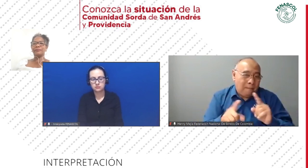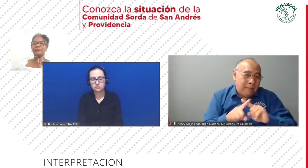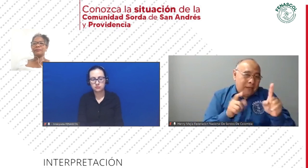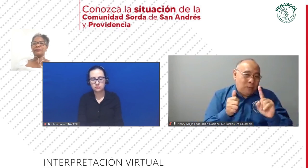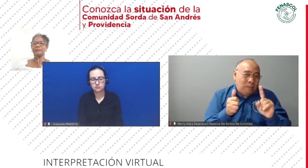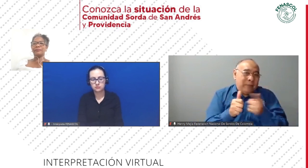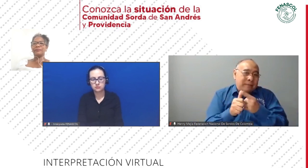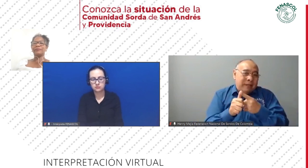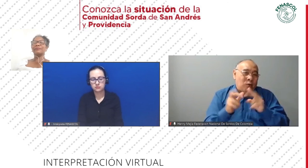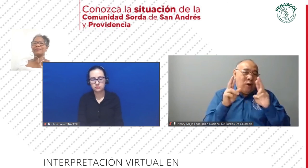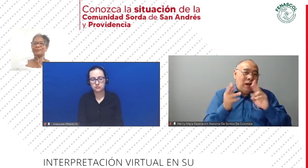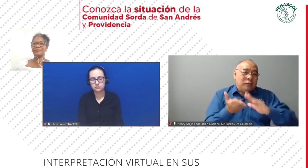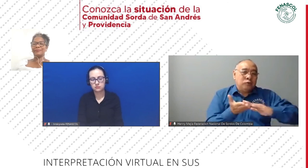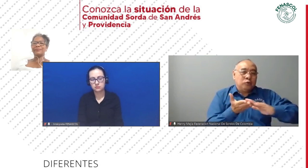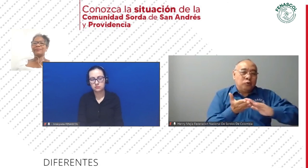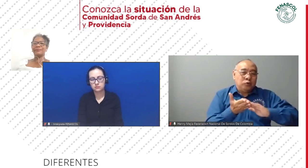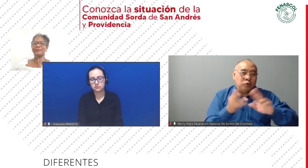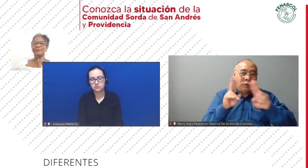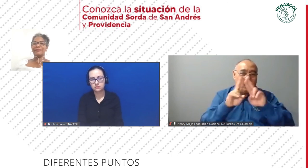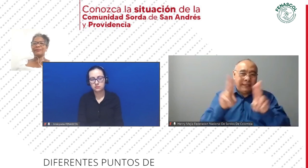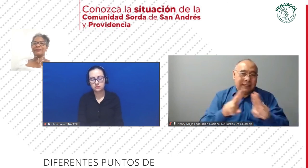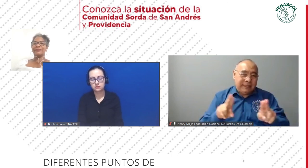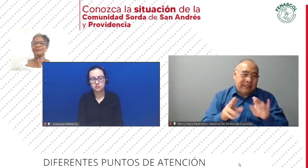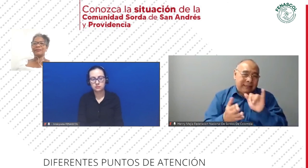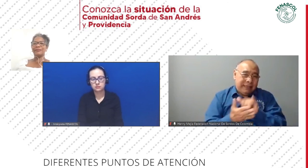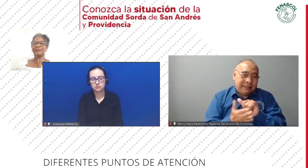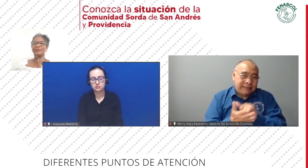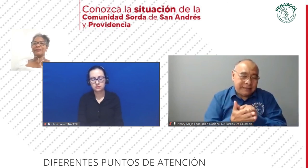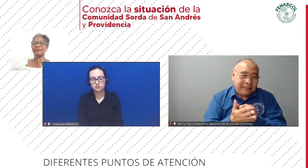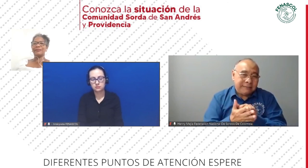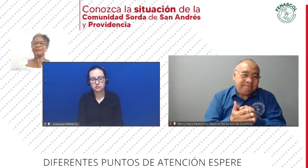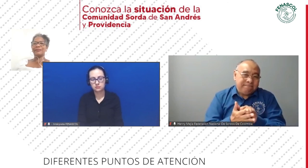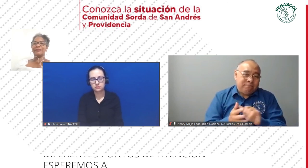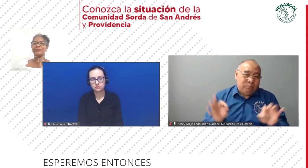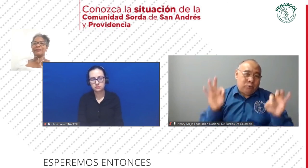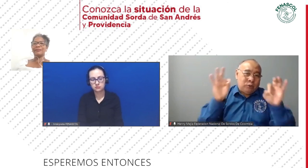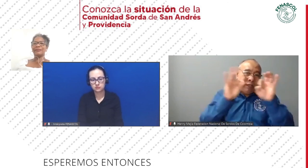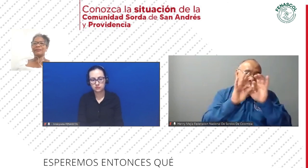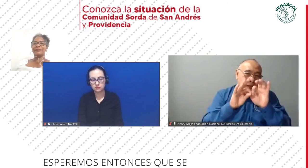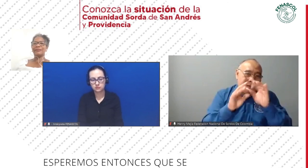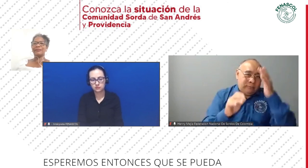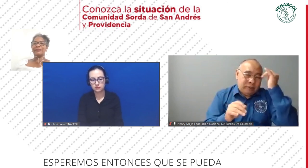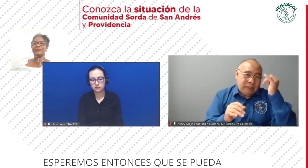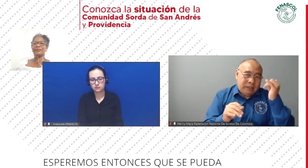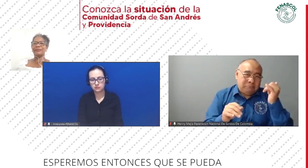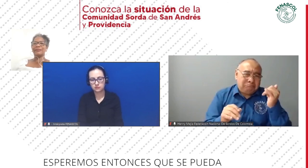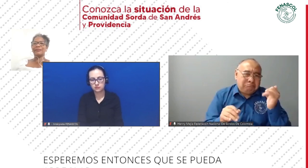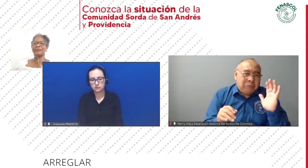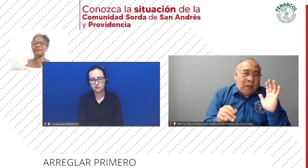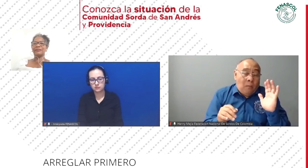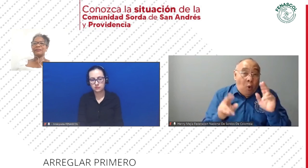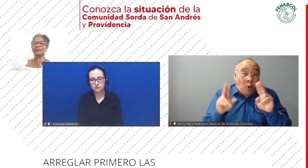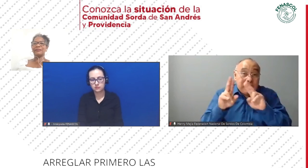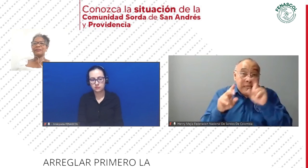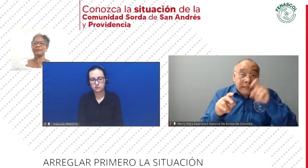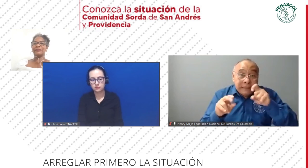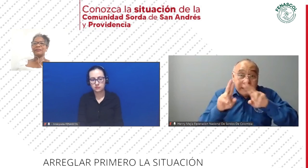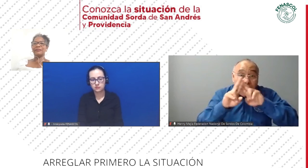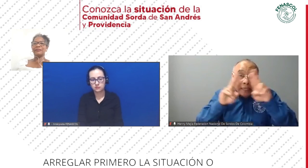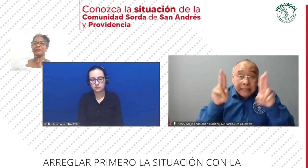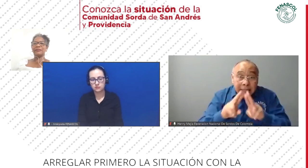virtual en sus diferentes puntos de atención esperemos entonces que se pueda arreglar primero la situación